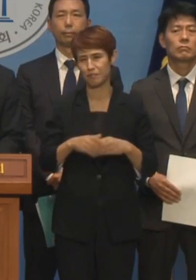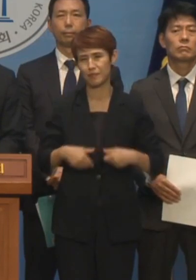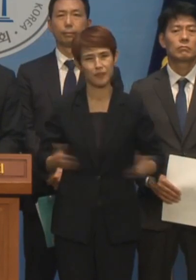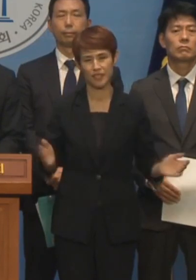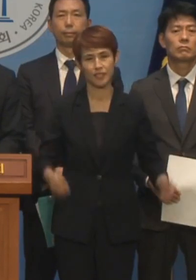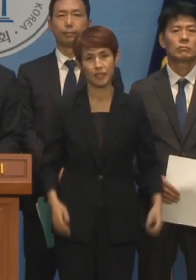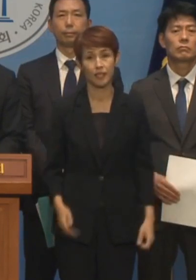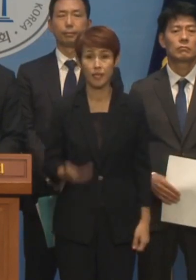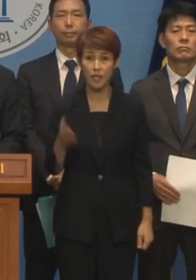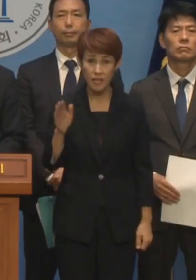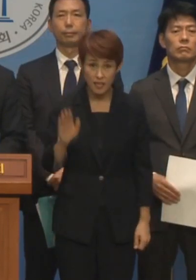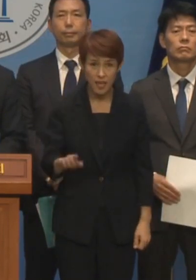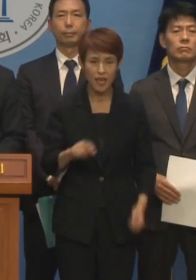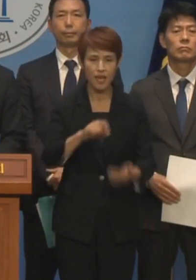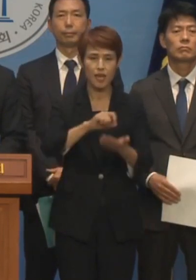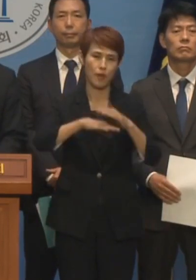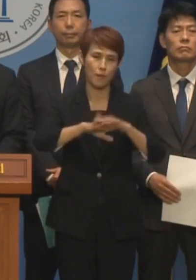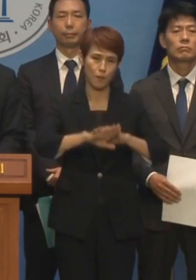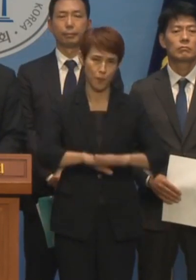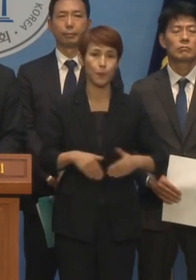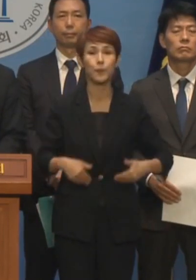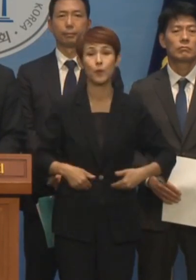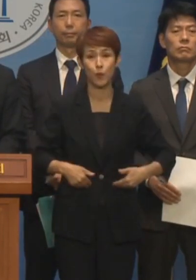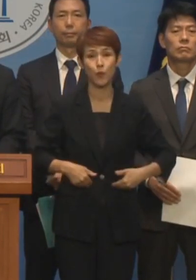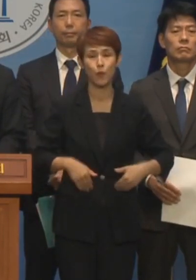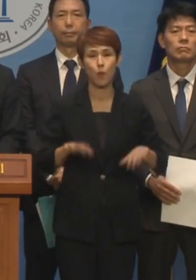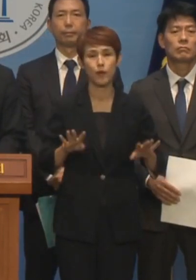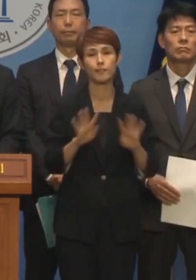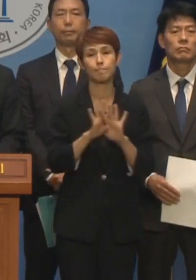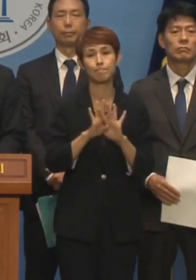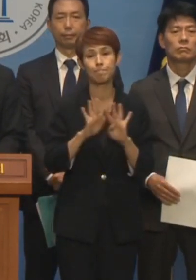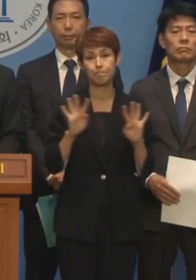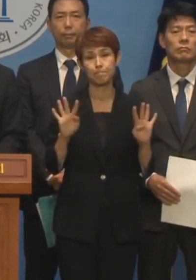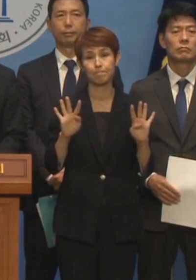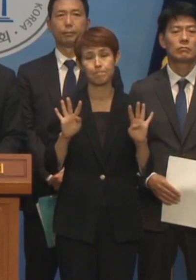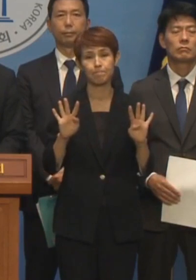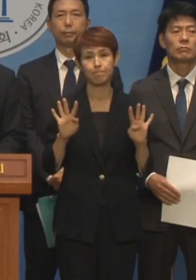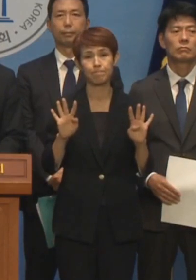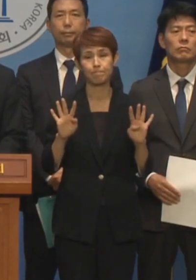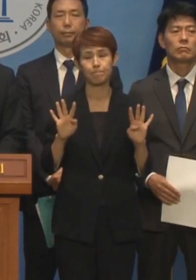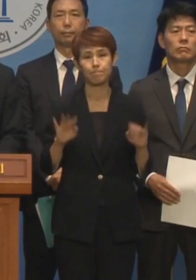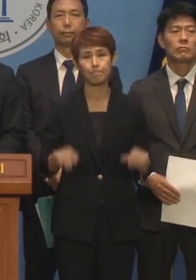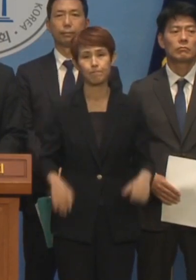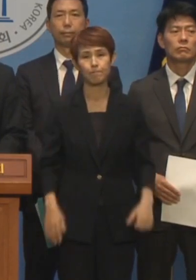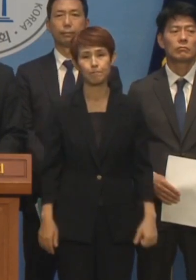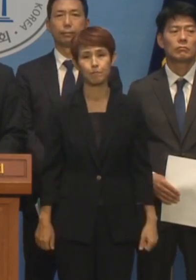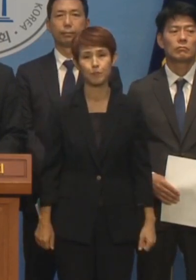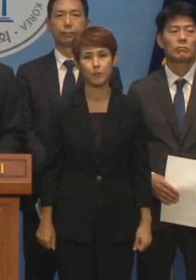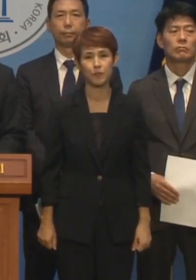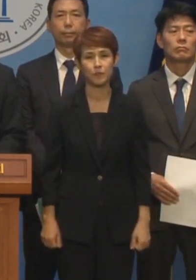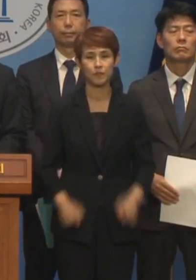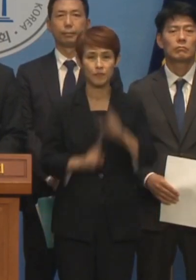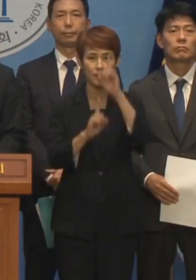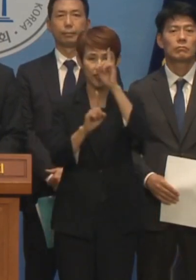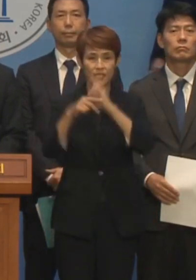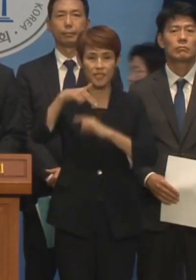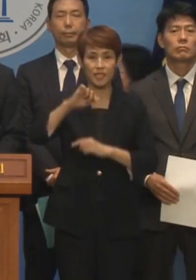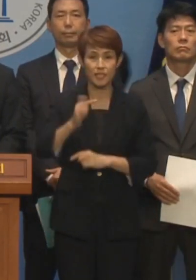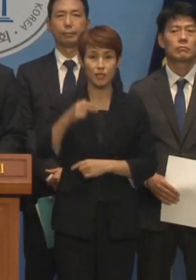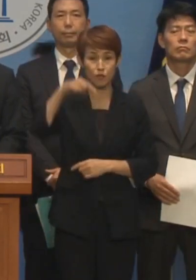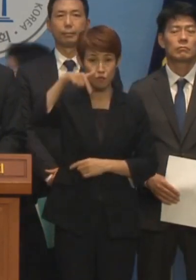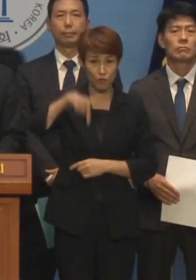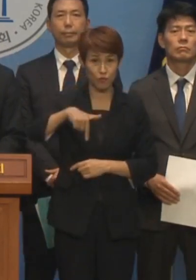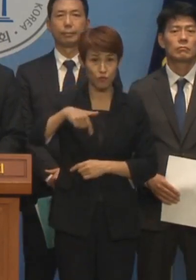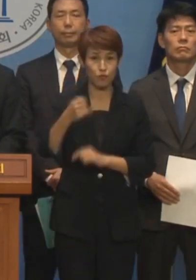그럼에도 불구하고 기록을 남겨야 되기 때문에 저희들이 이렇게 모여서 기자회견을 하고 있습니다. 이진숙